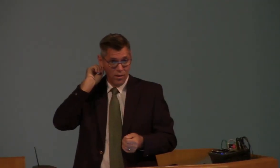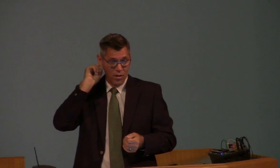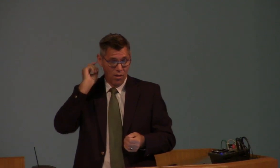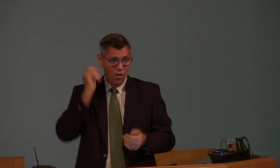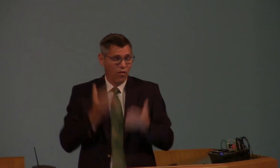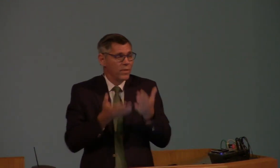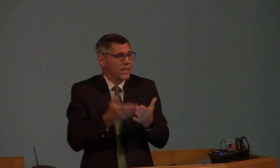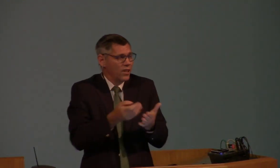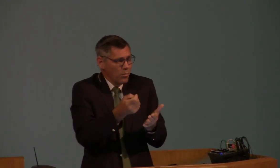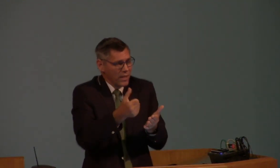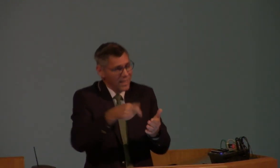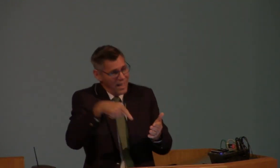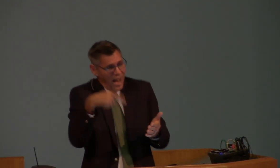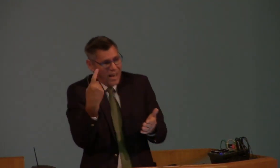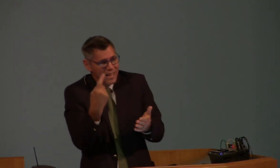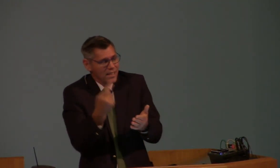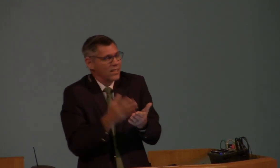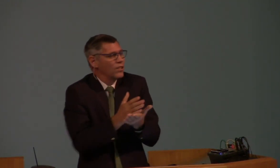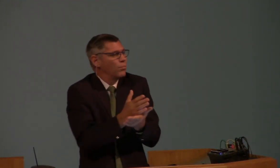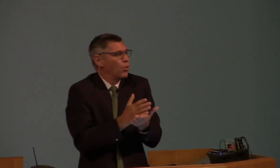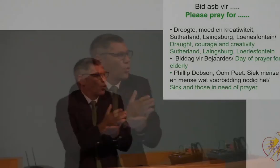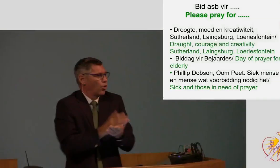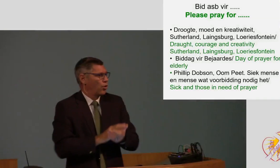of miskien om iets anders te boer,